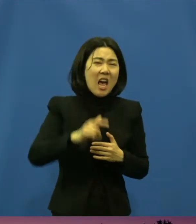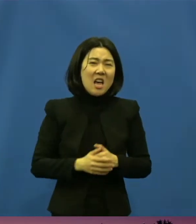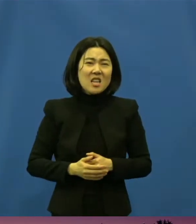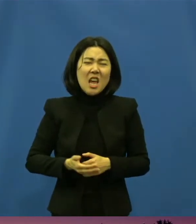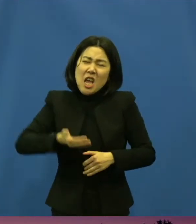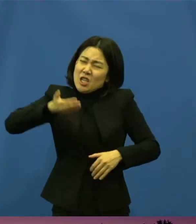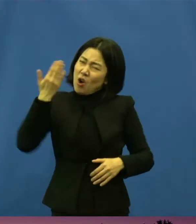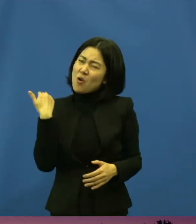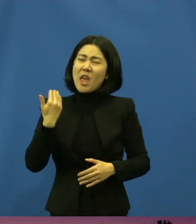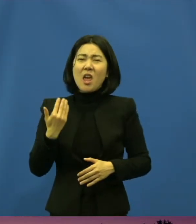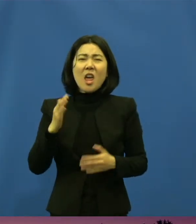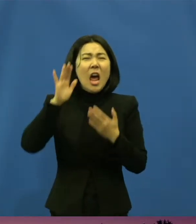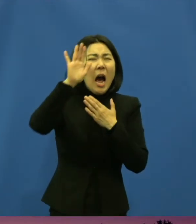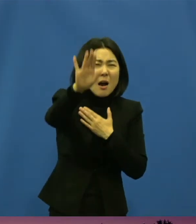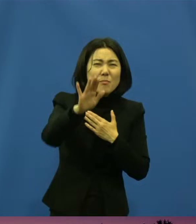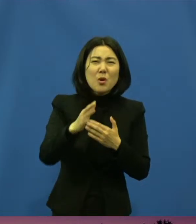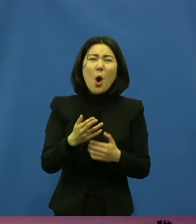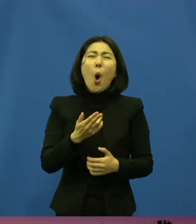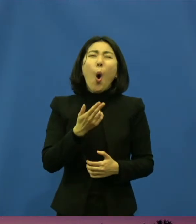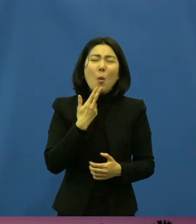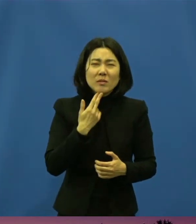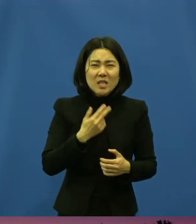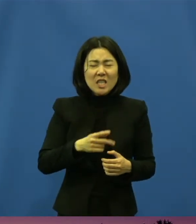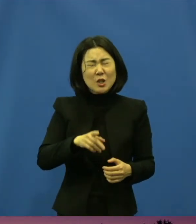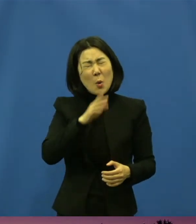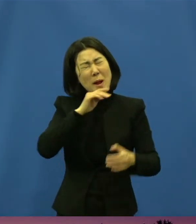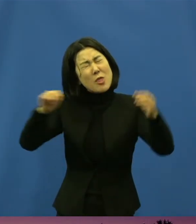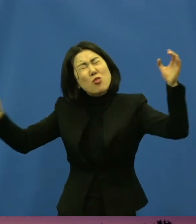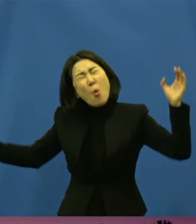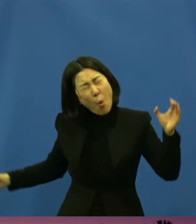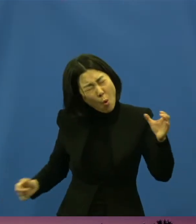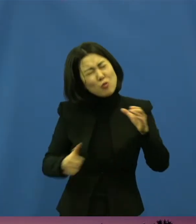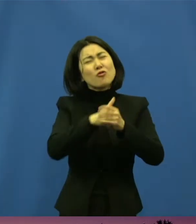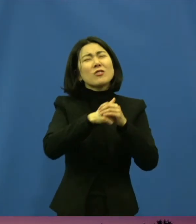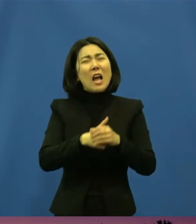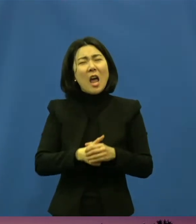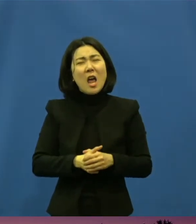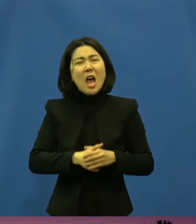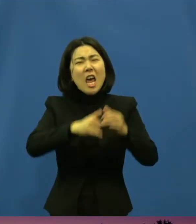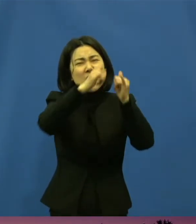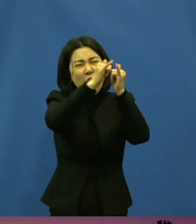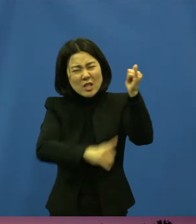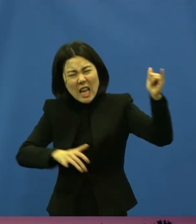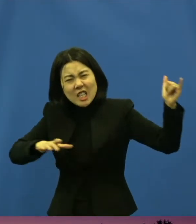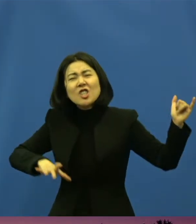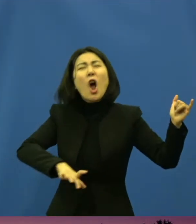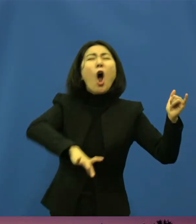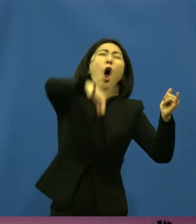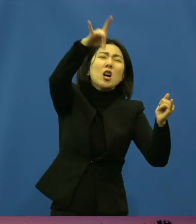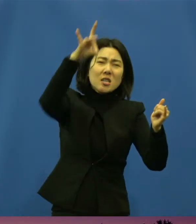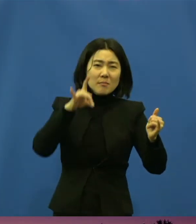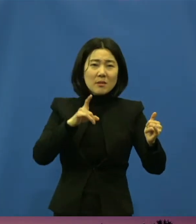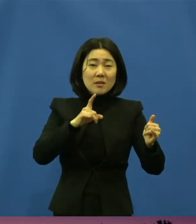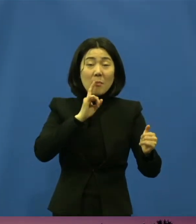전무후무한, 전대미문의, 역사적인, 자신의 업적을 부풀리려고 하는 사람들이 있습니다.